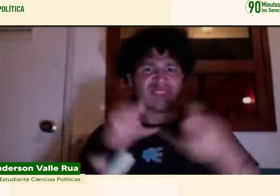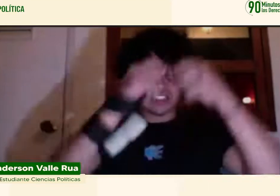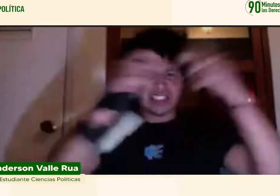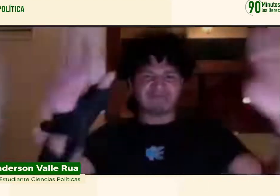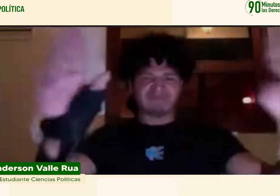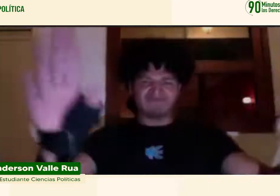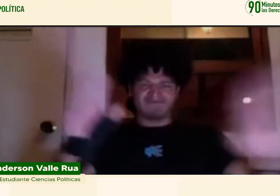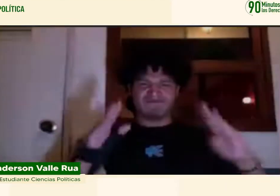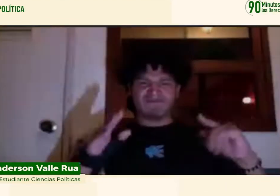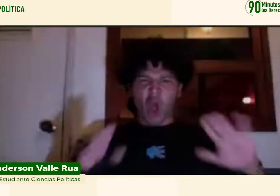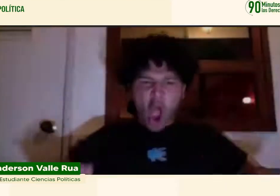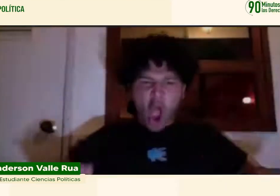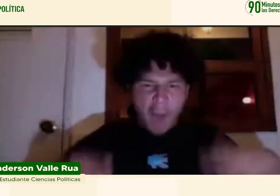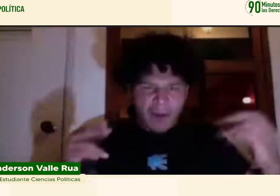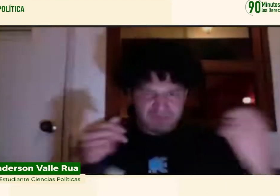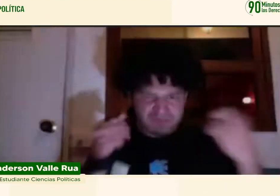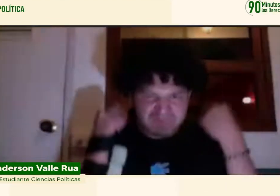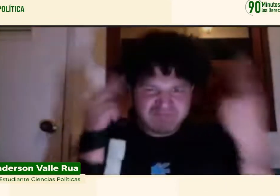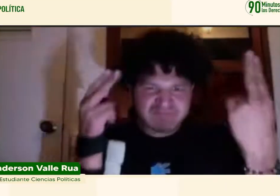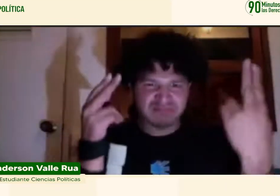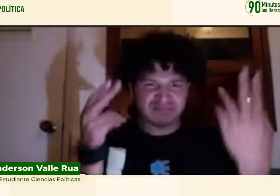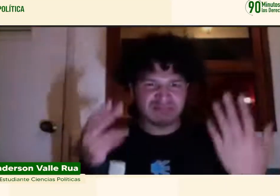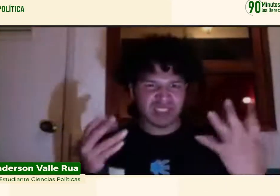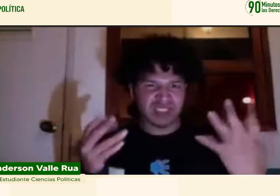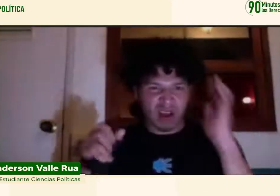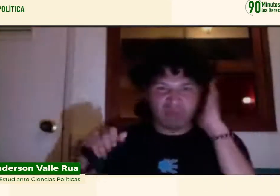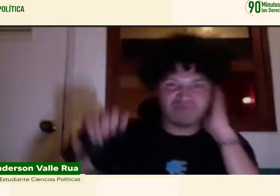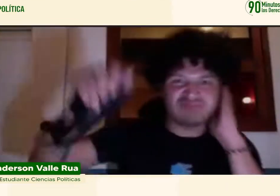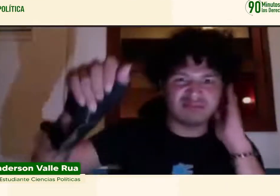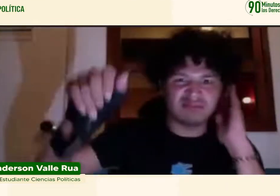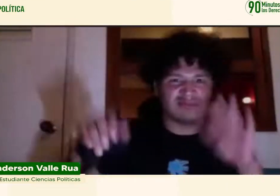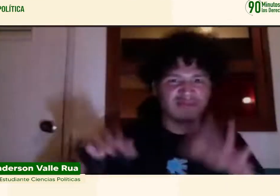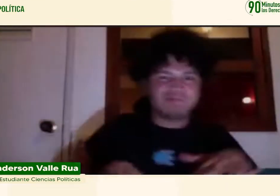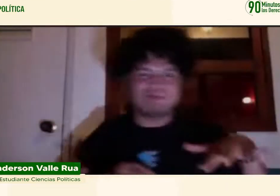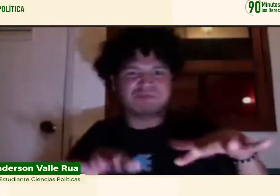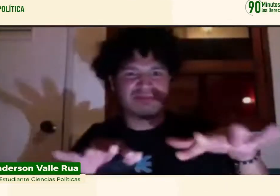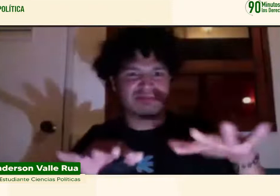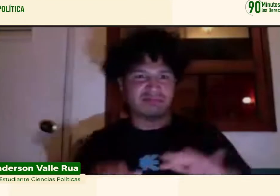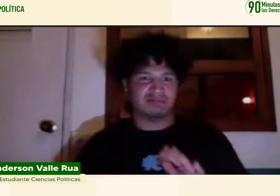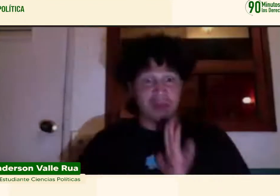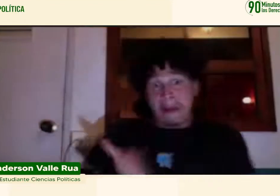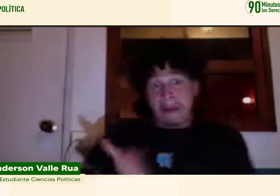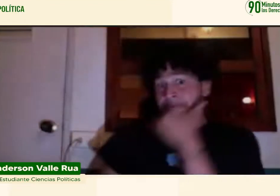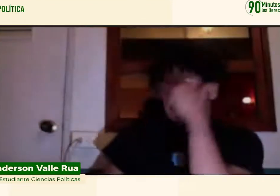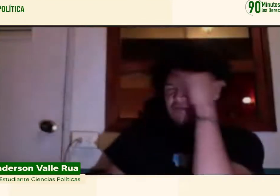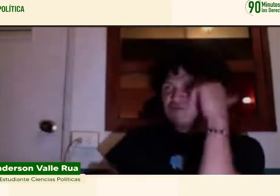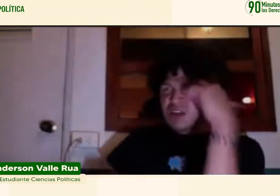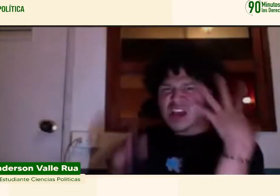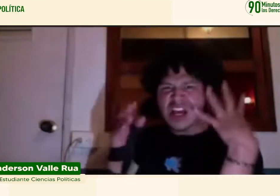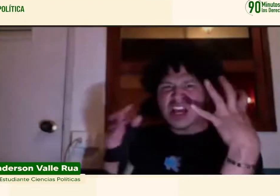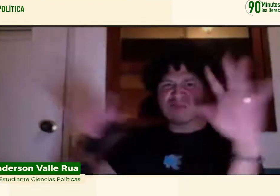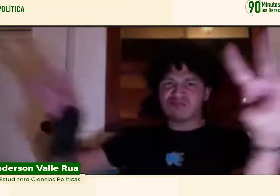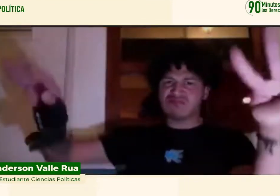tema del estado que nos compete a todos ya todas y en realidad también eso me permite es